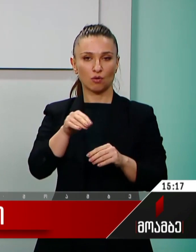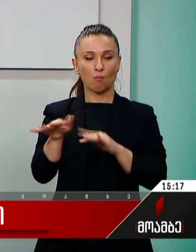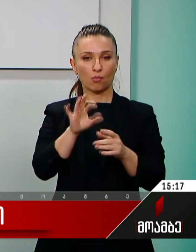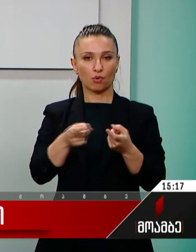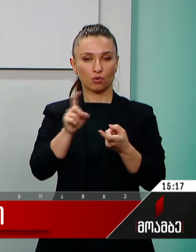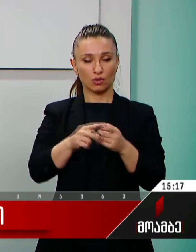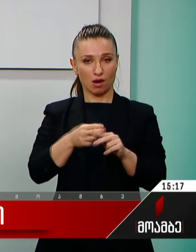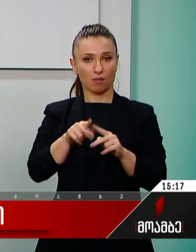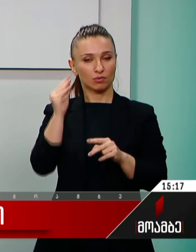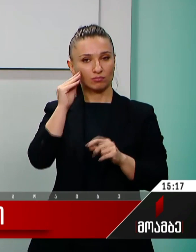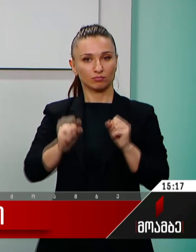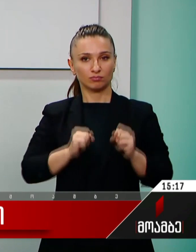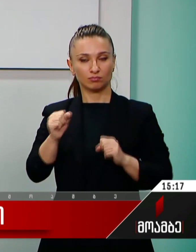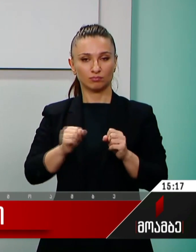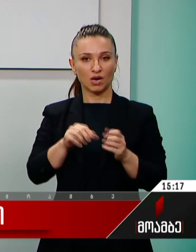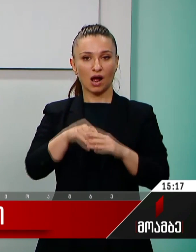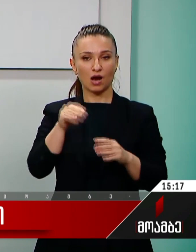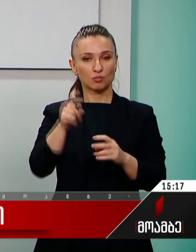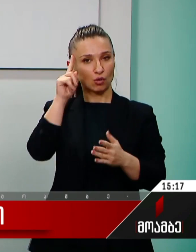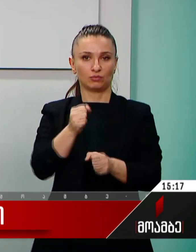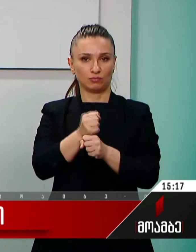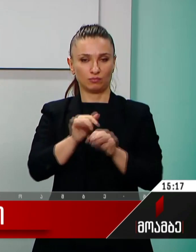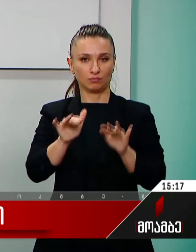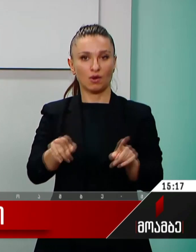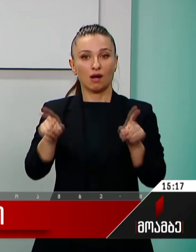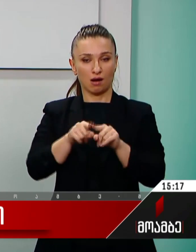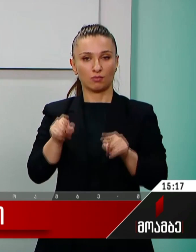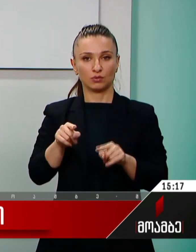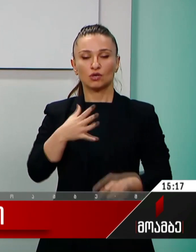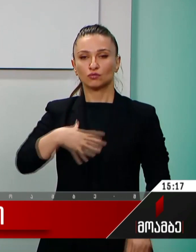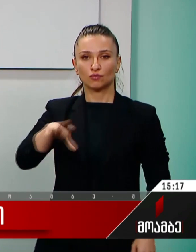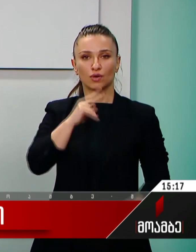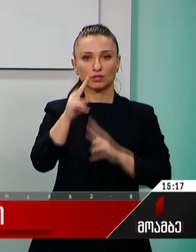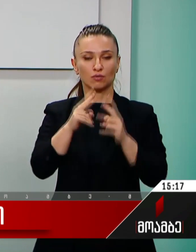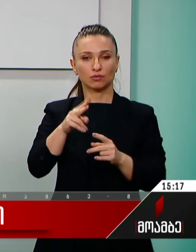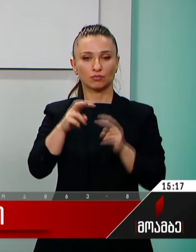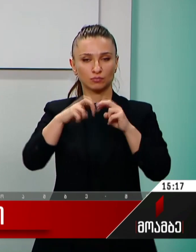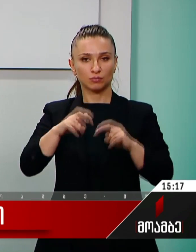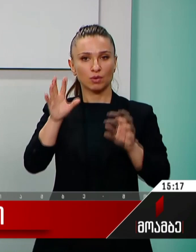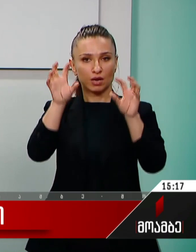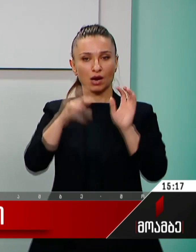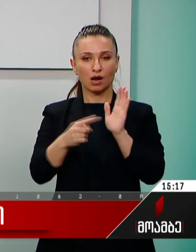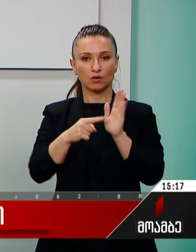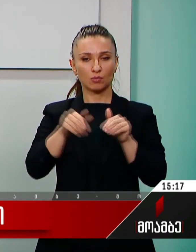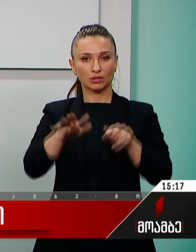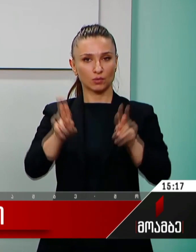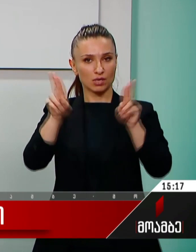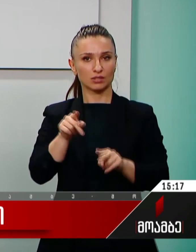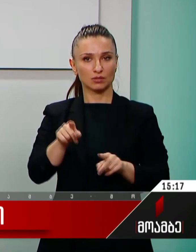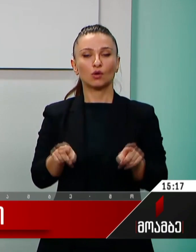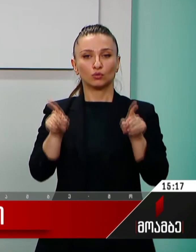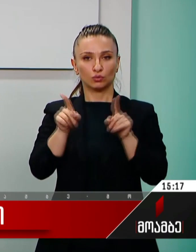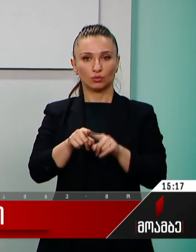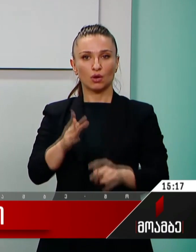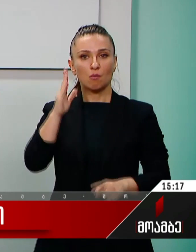პროცესს და ამით შეირკეს არჩევნების ადმინდობა. ცხადია, ჩვენ ყველა საჩივარს განვიხილავთ კანონმდებლობით დადგენილი წესით,